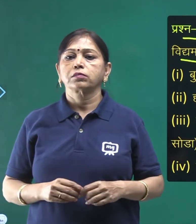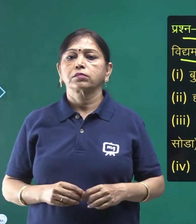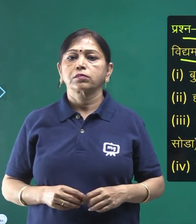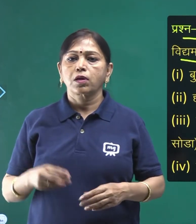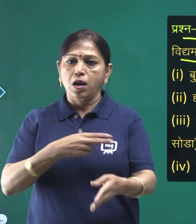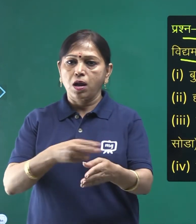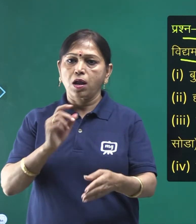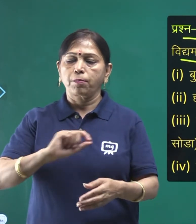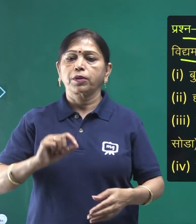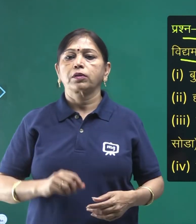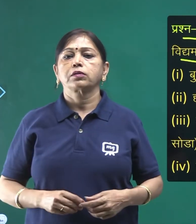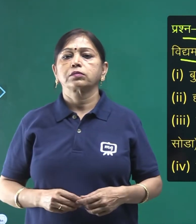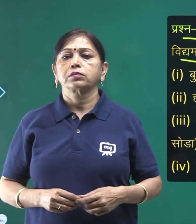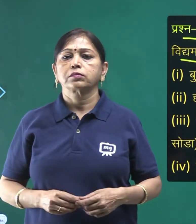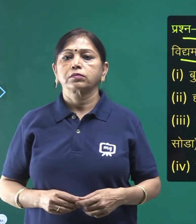नाम दीजिए